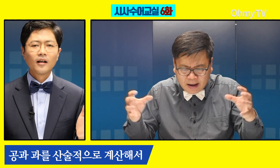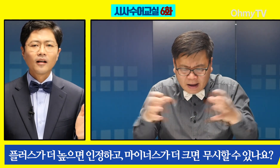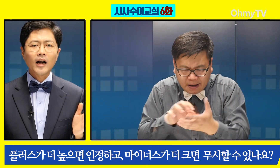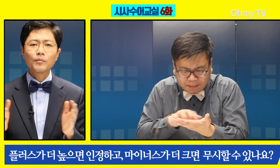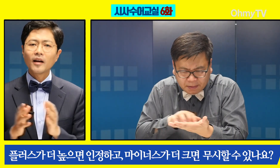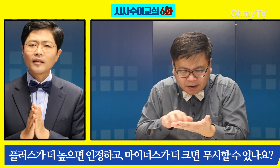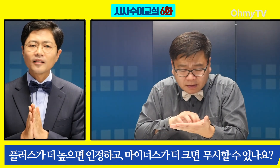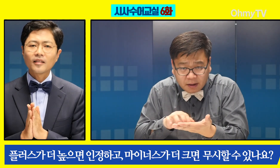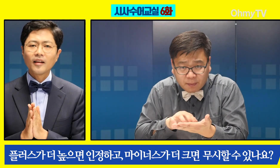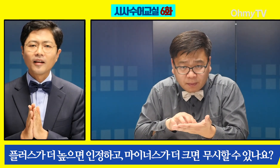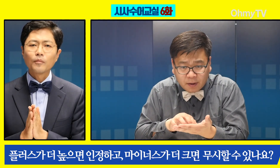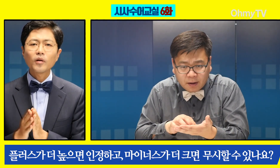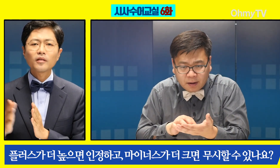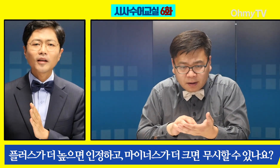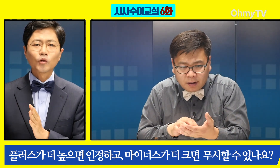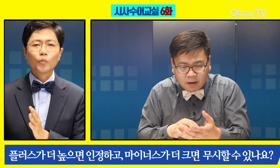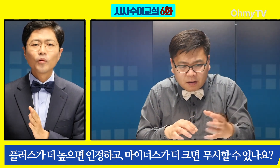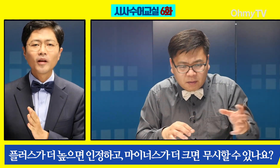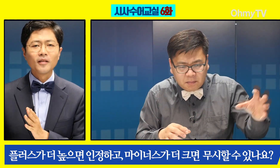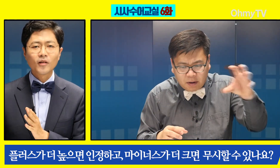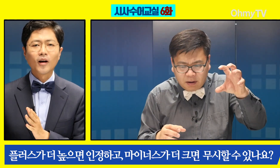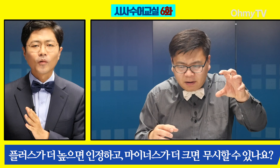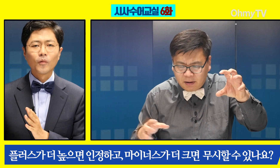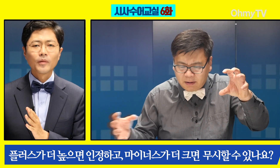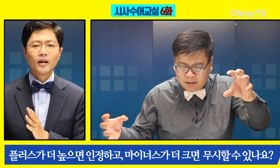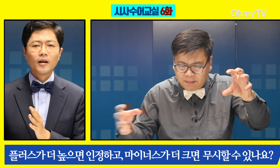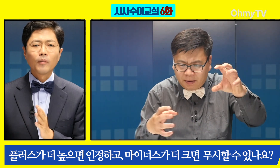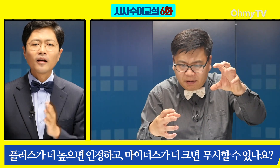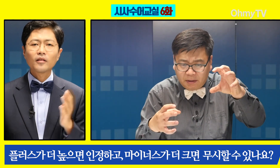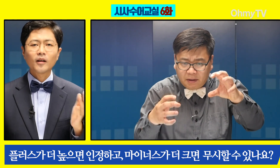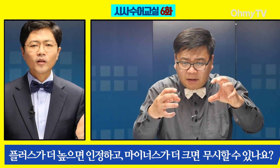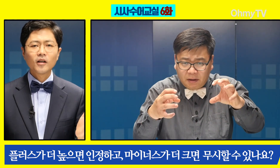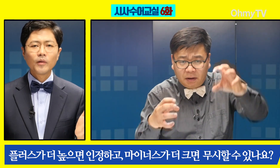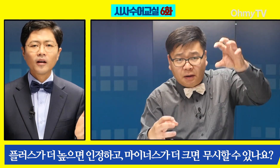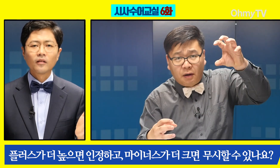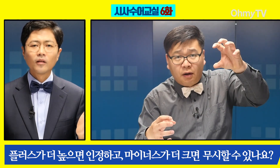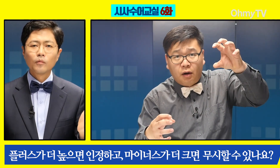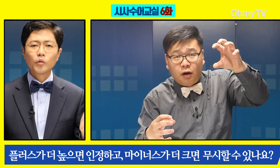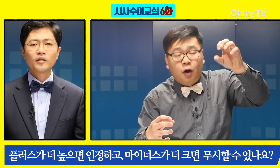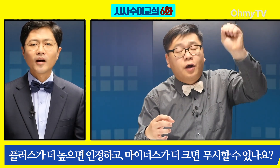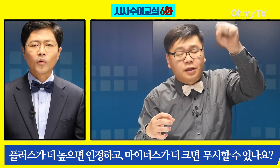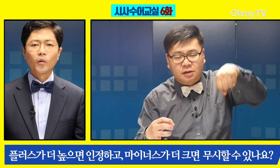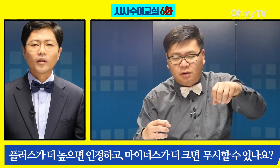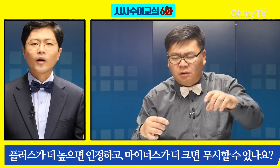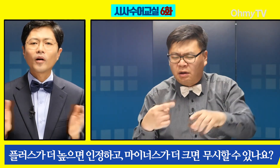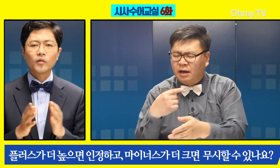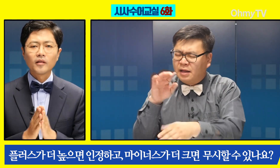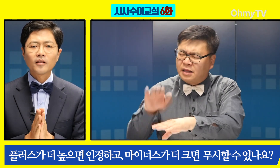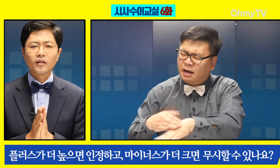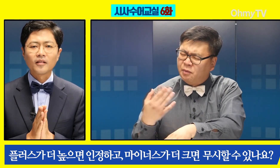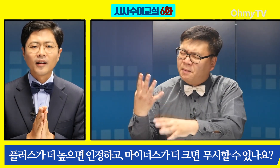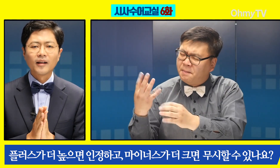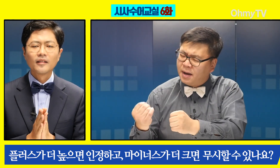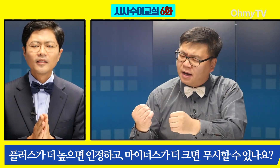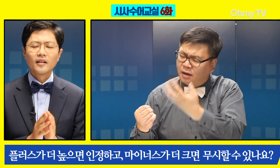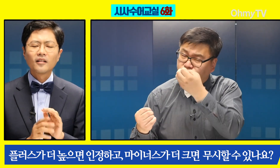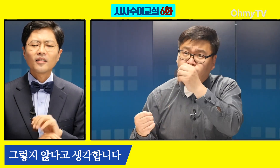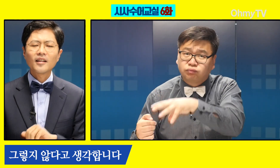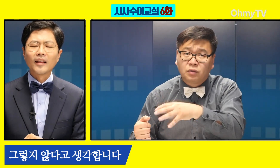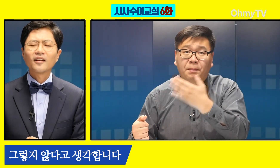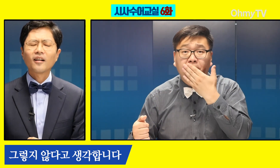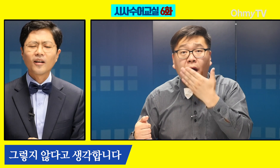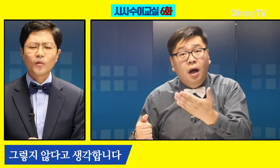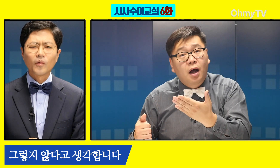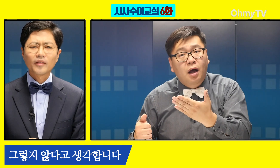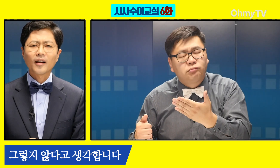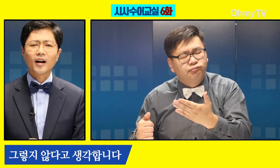해서 감산했을 때 플러스가 더 높으면 인정하고 마이너스가 더 크면 무시하고 라고 할 수 있는 것이냐?